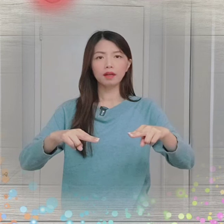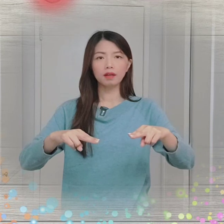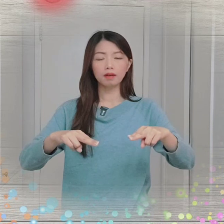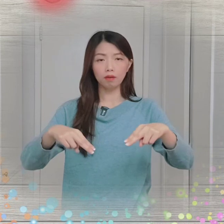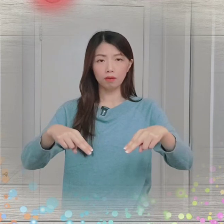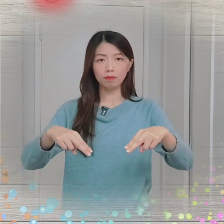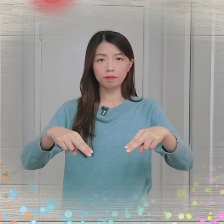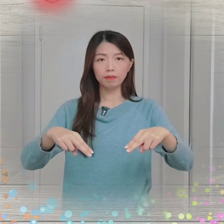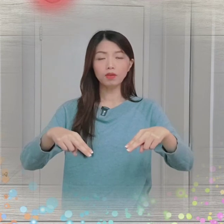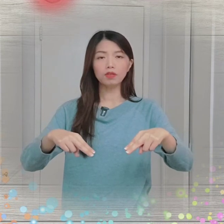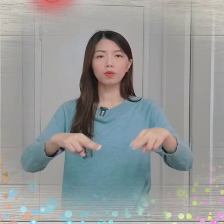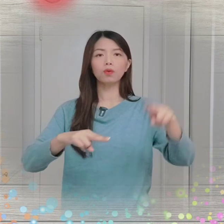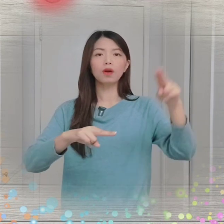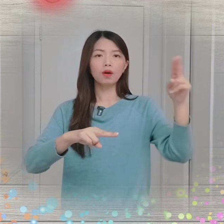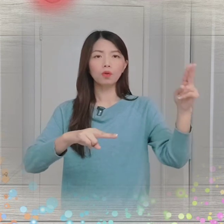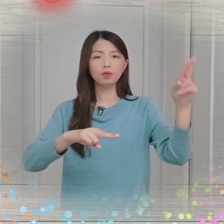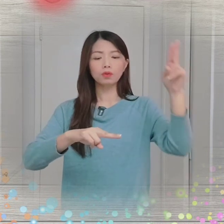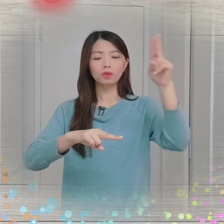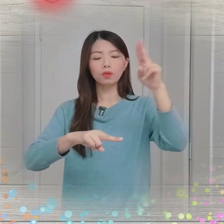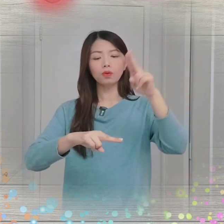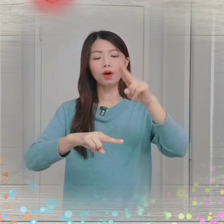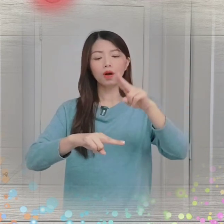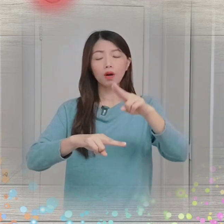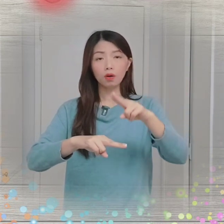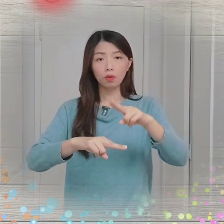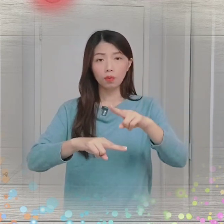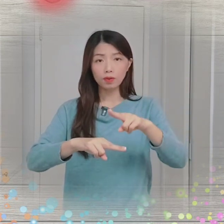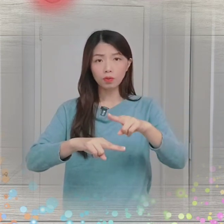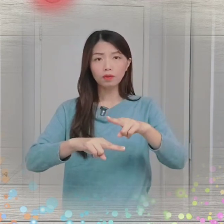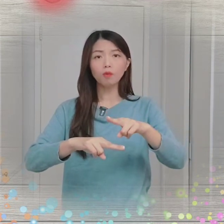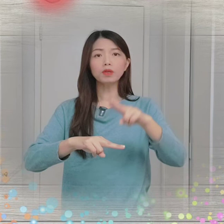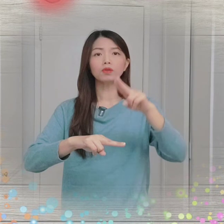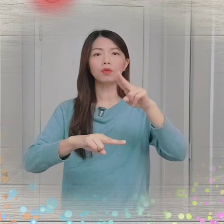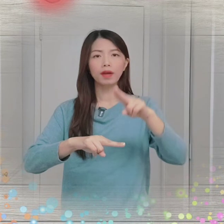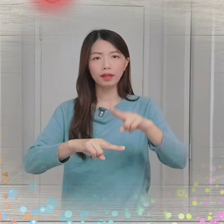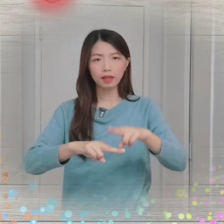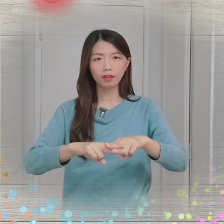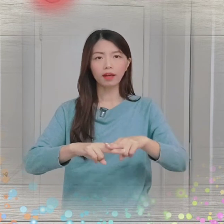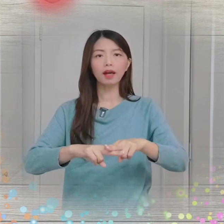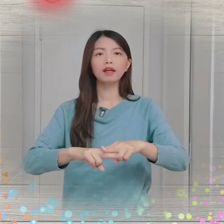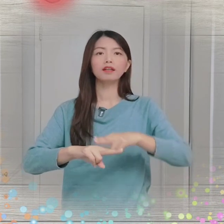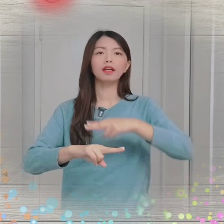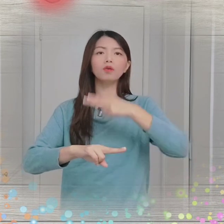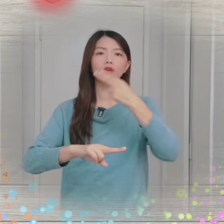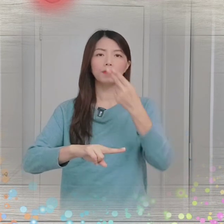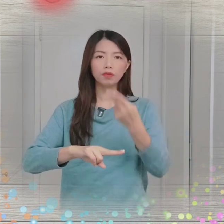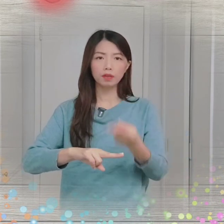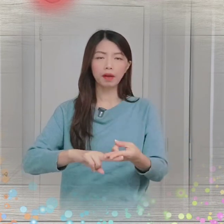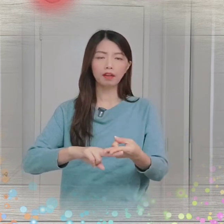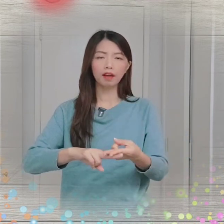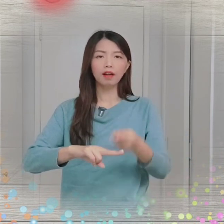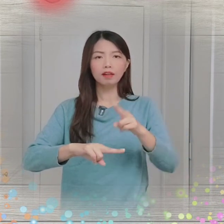해주시고 오른손으로 왼손 검지중지 위에 대셨다가 그대로